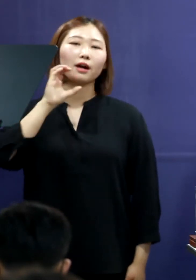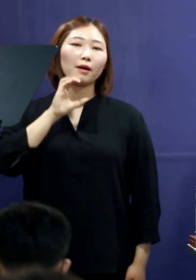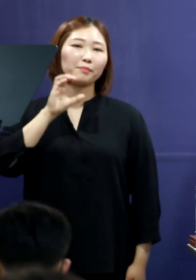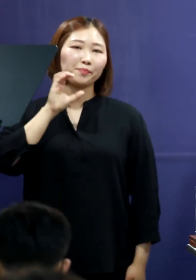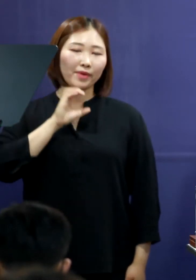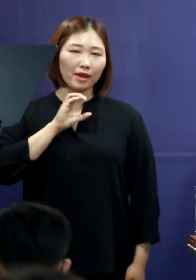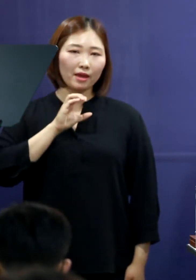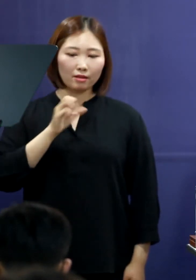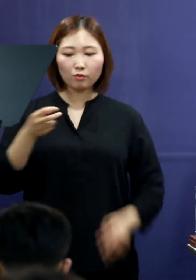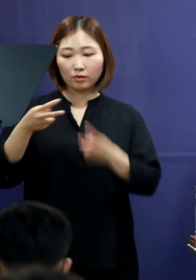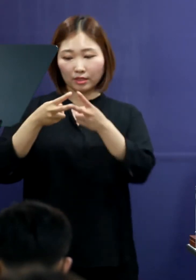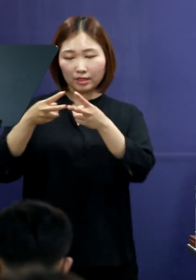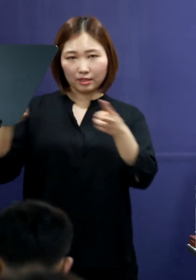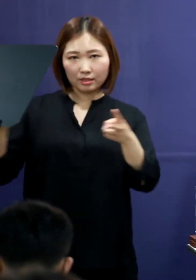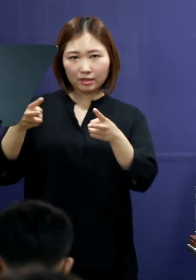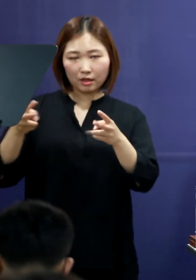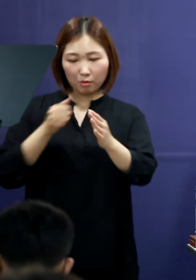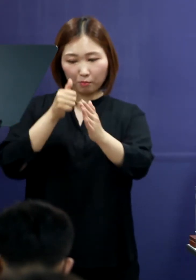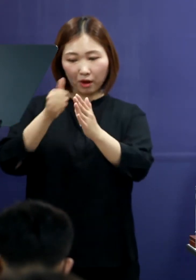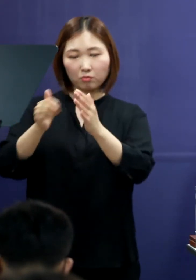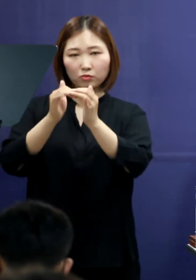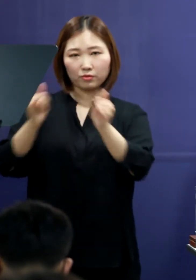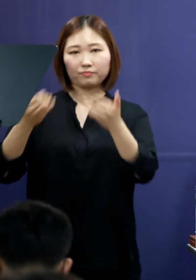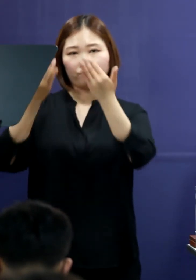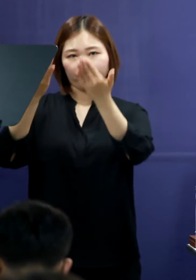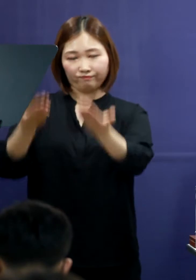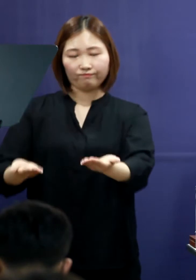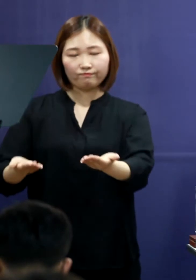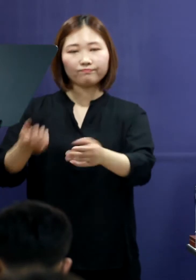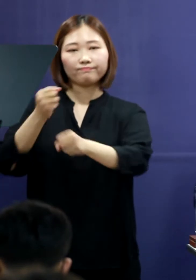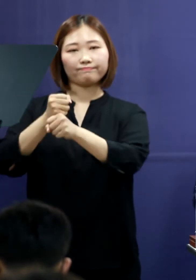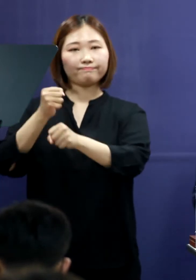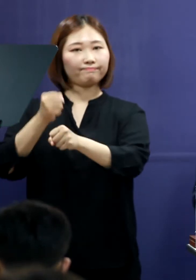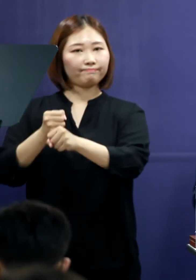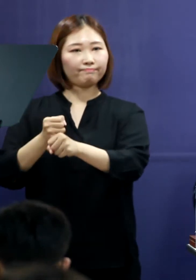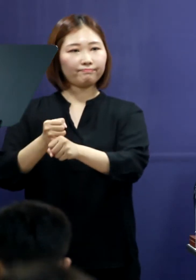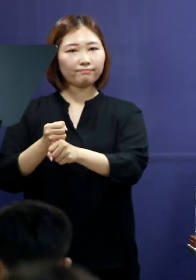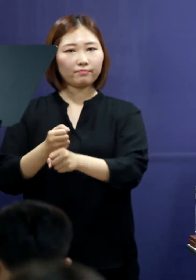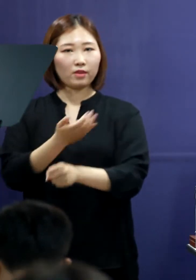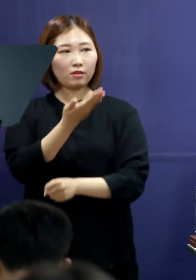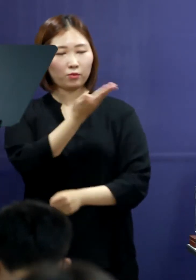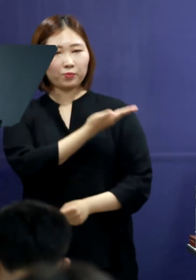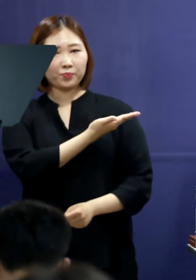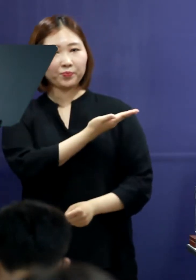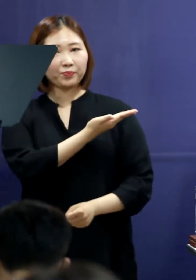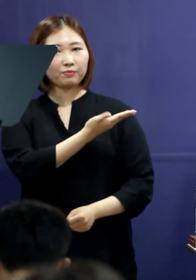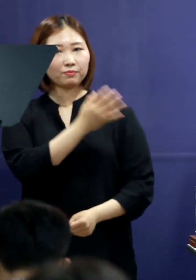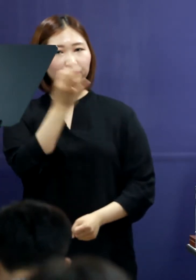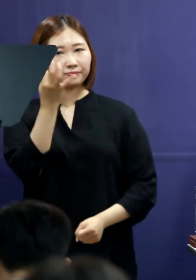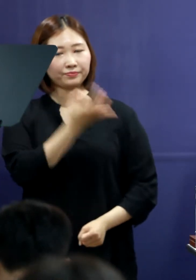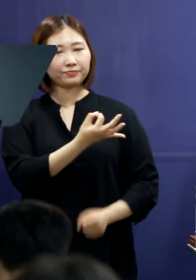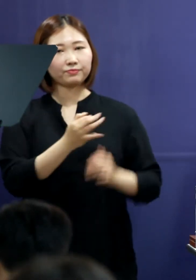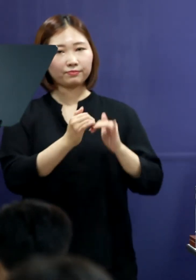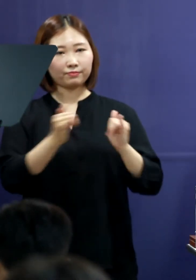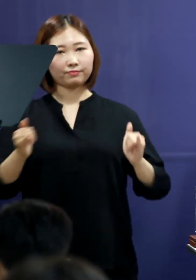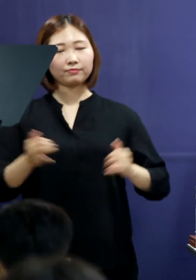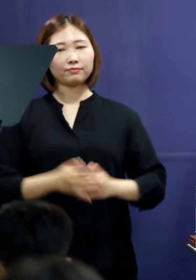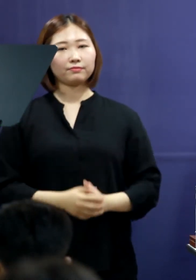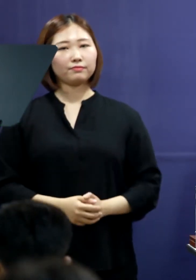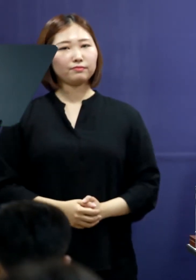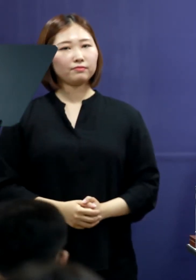배치하고 2층에는 방문객 쉼터를 배치하였습니다. 화면으로 보시는 건물입니다.